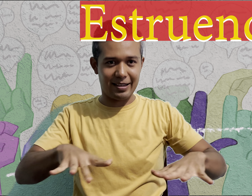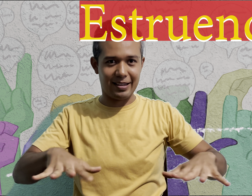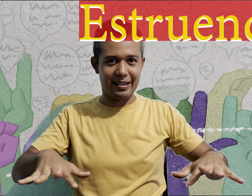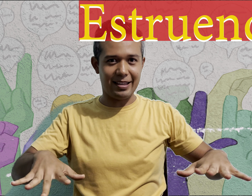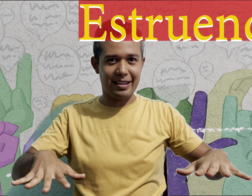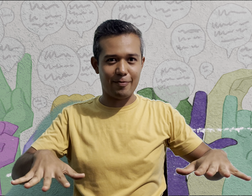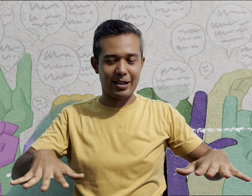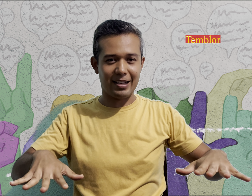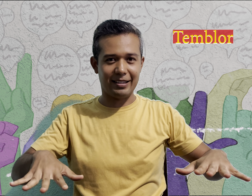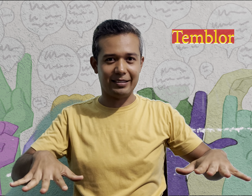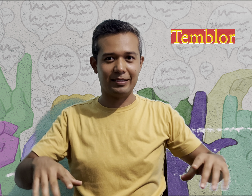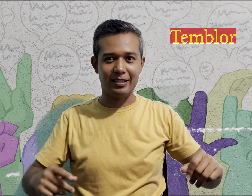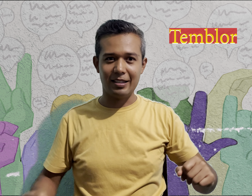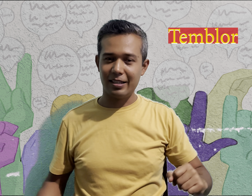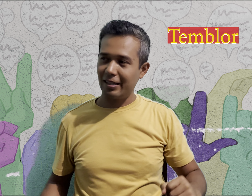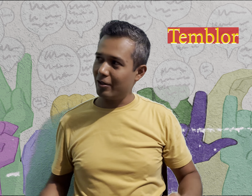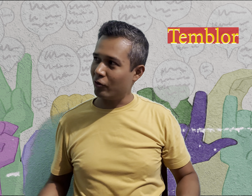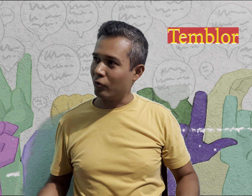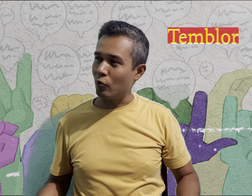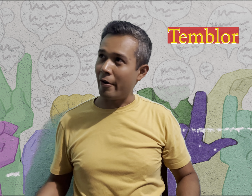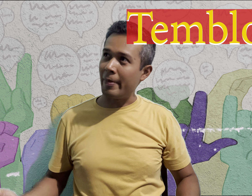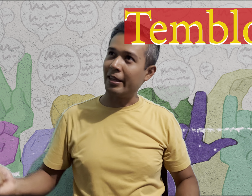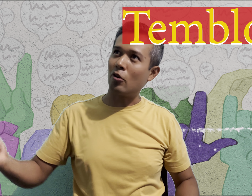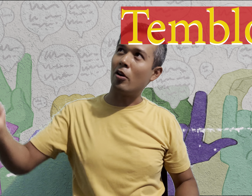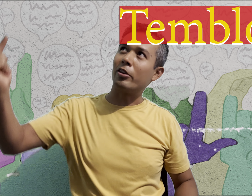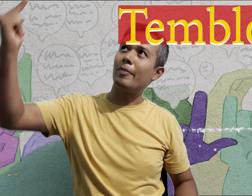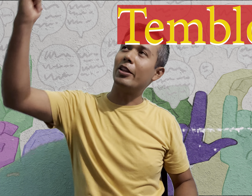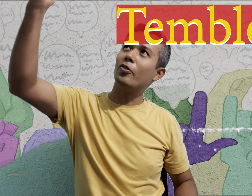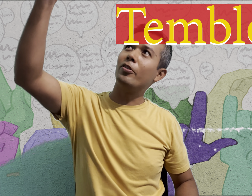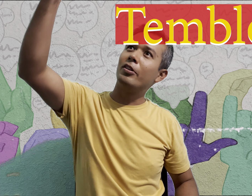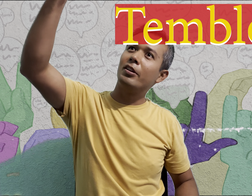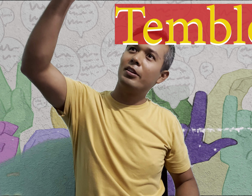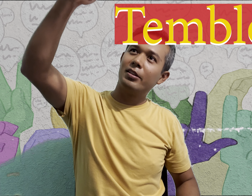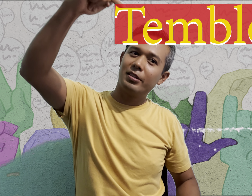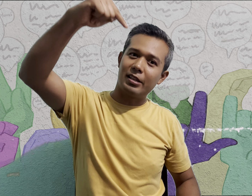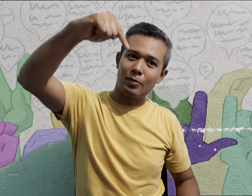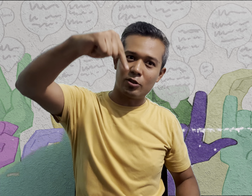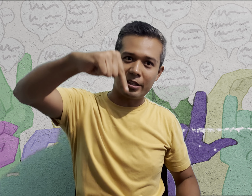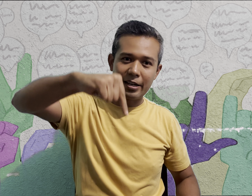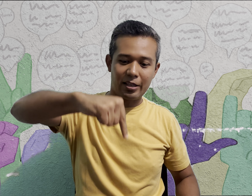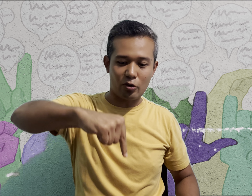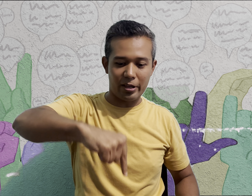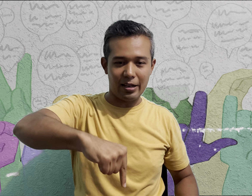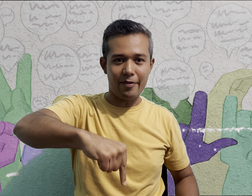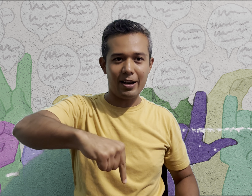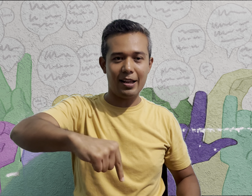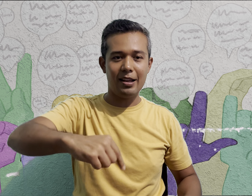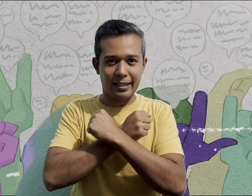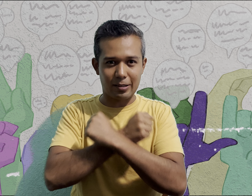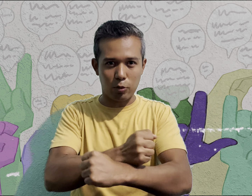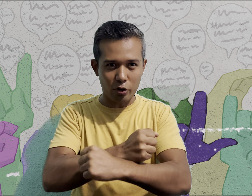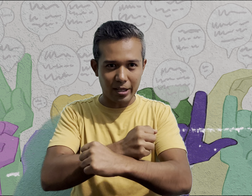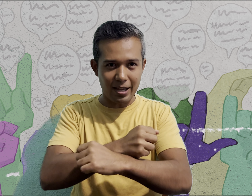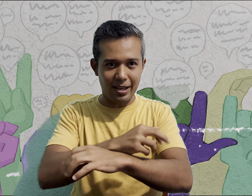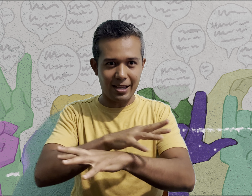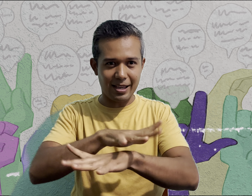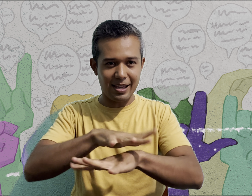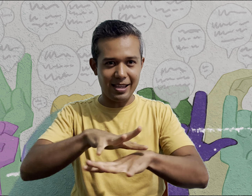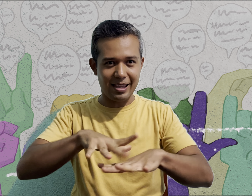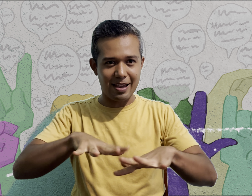y tiembla. Nuevamente con la otra mano, seguimos la trayectoria de la bala, explota y